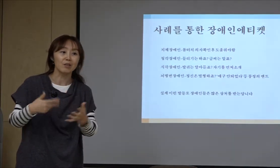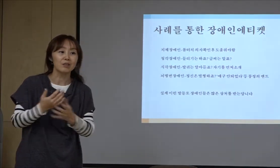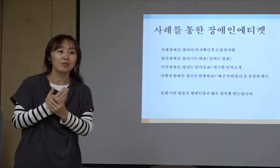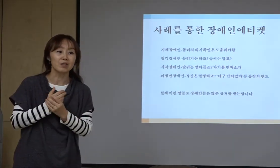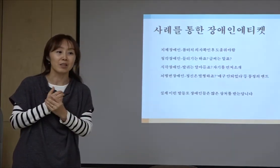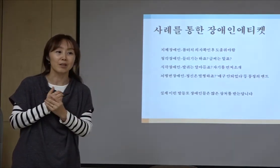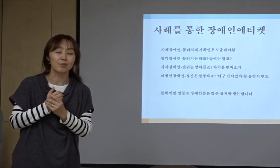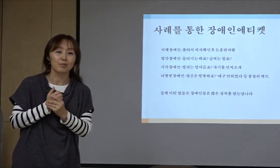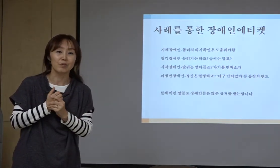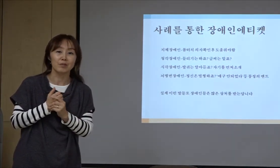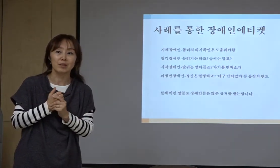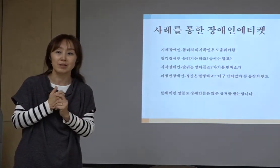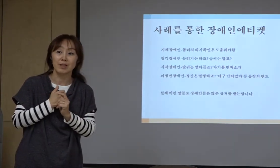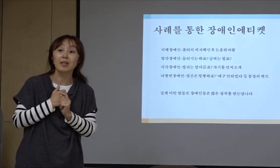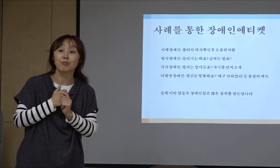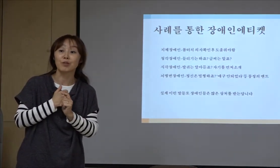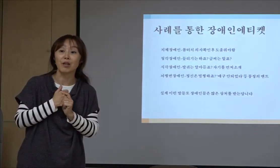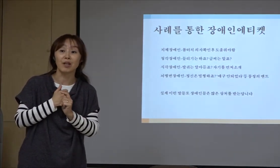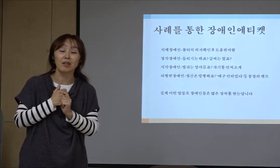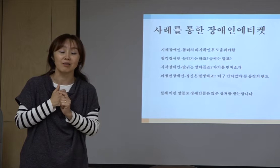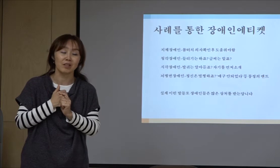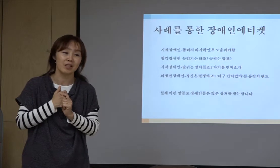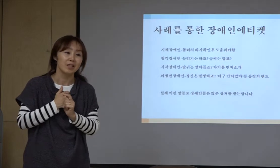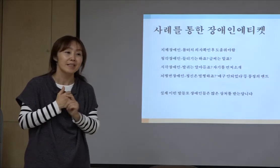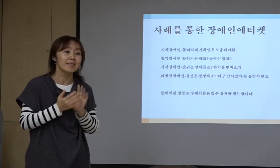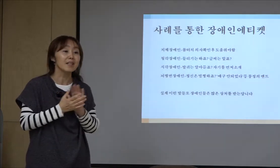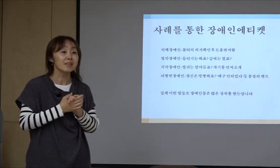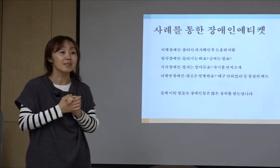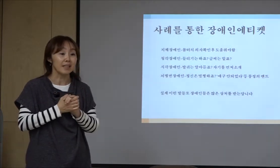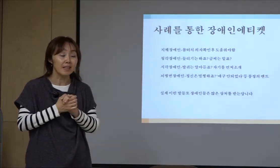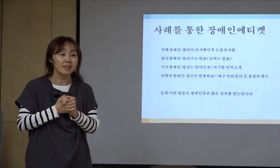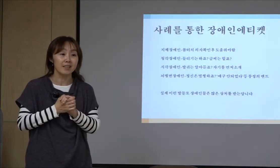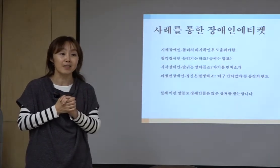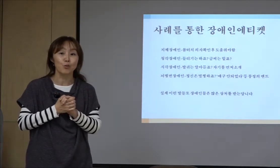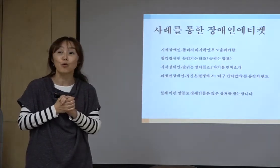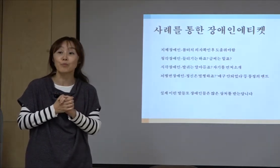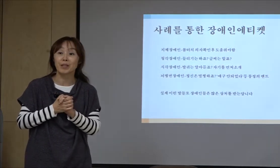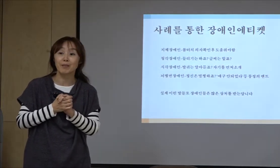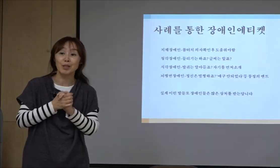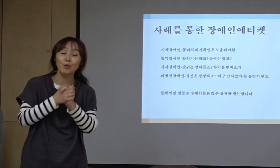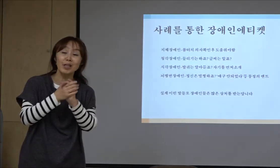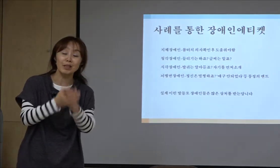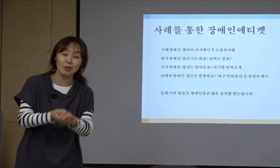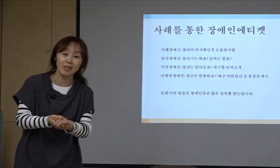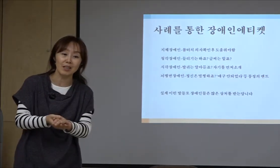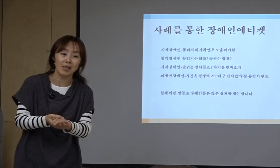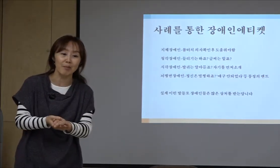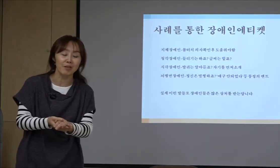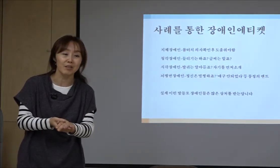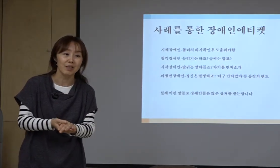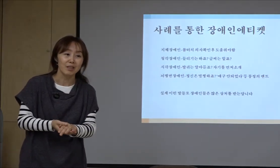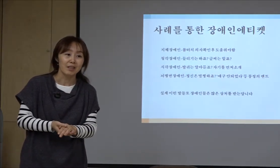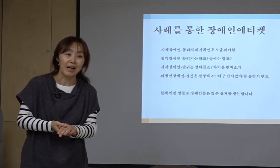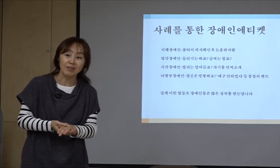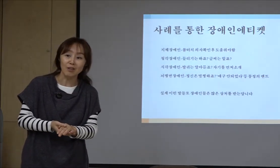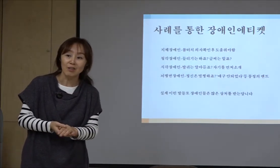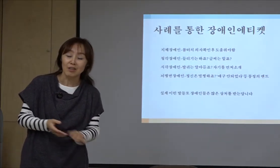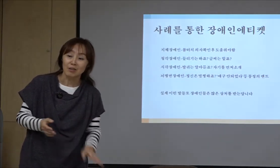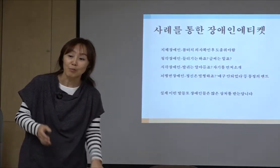하는 거는 되게 불쾌해요. 그러니까 지체장애인들한테 도움이 필요하다고 생각이 되면 가서